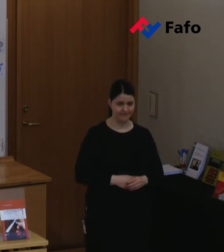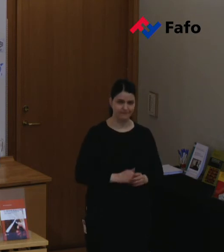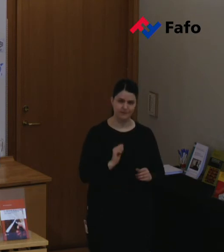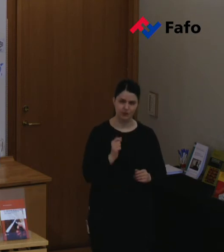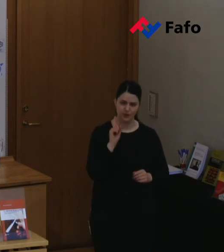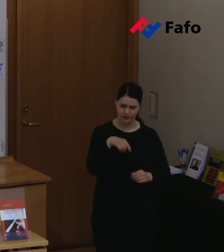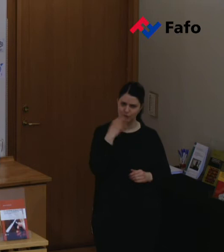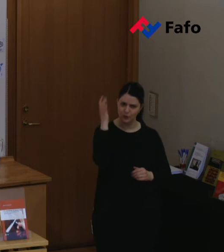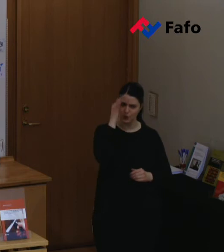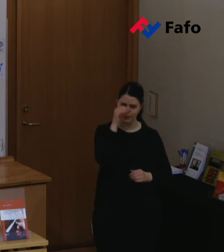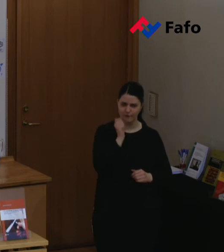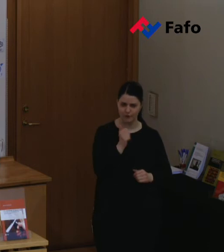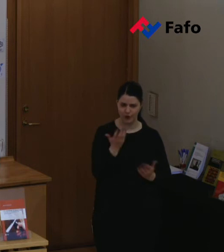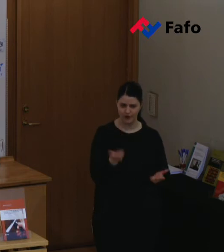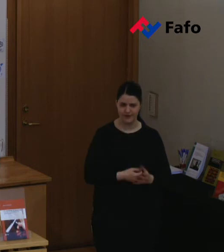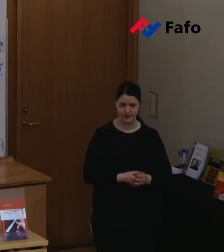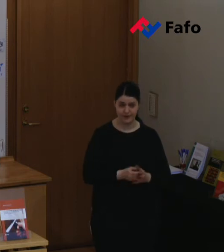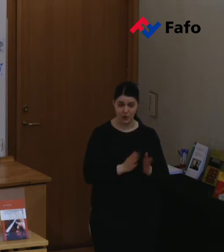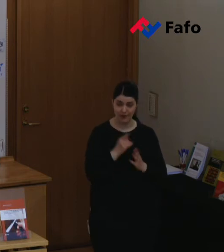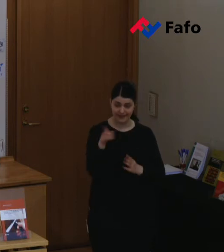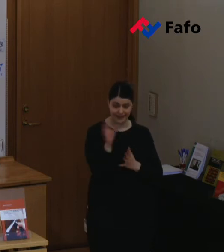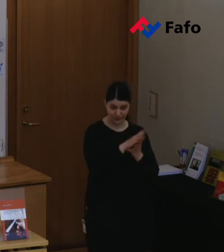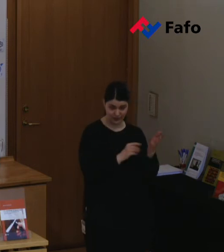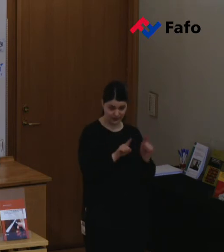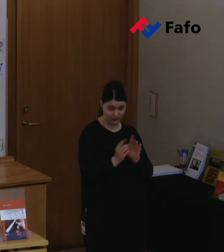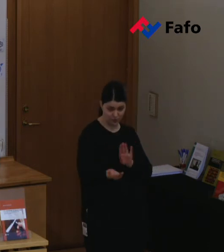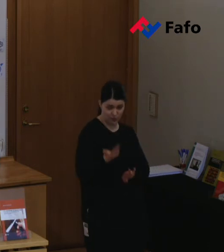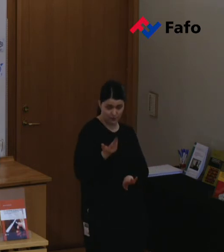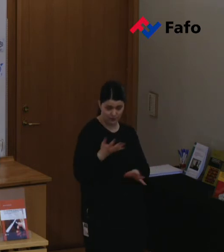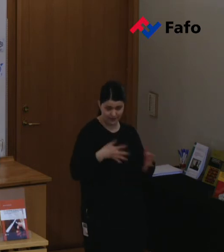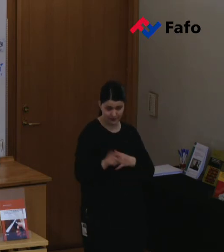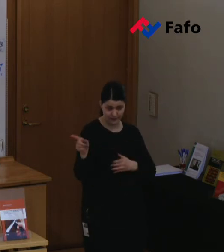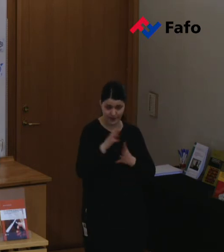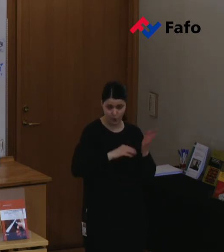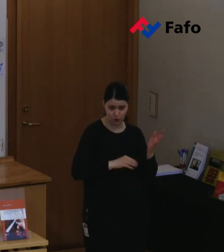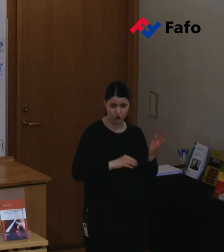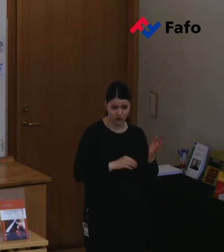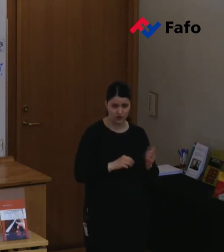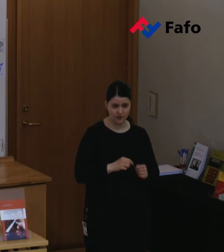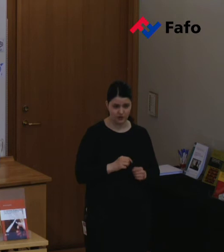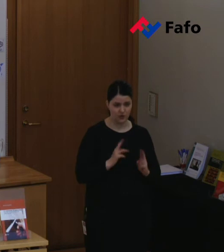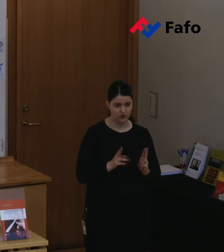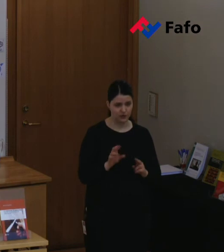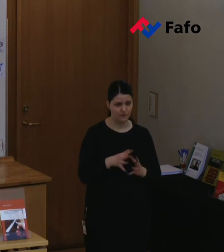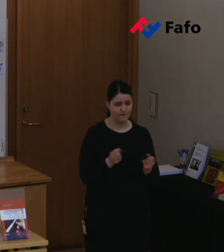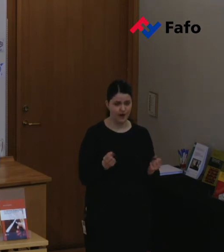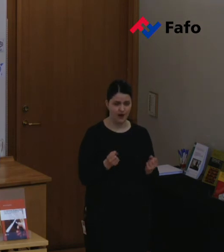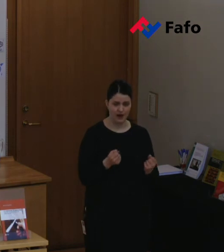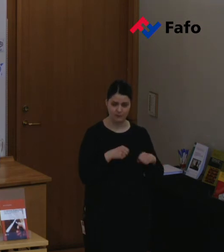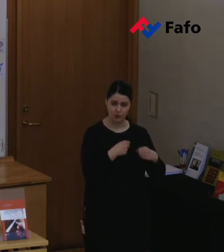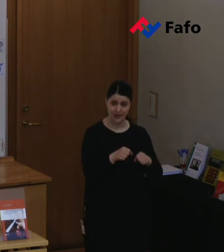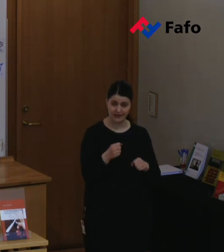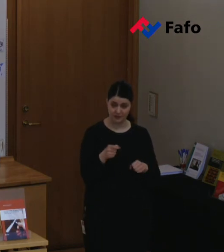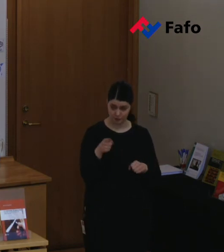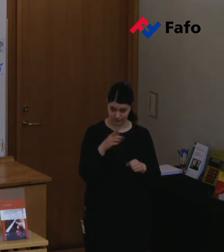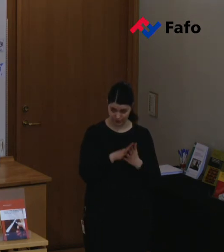oss litt over det. Og med de resultatene som nå har kommet fram i denne rapporten, og fra prosjektet fra